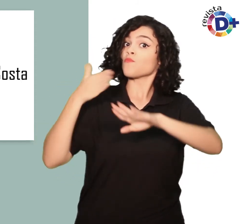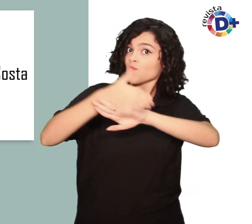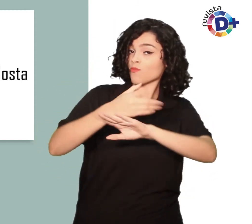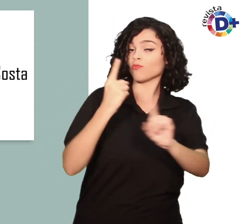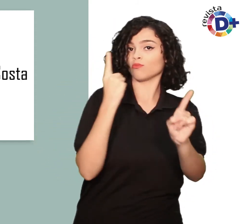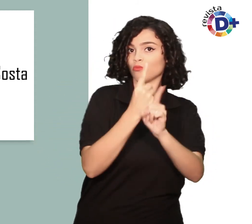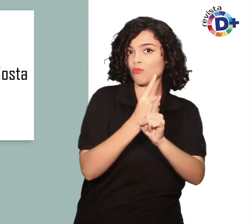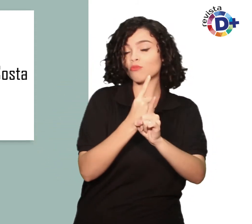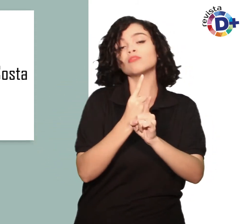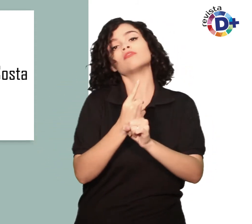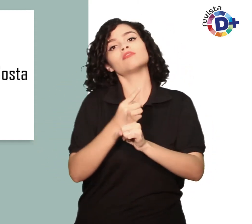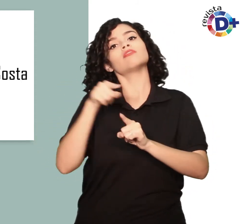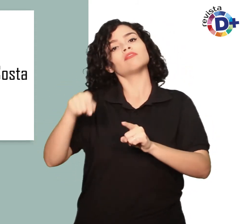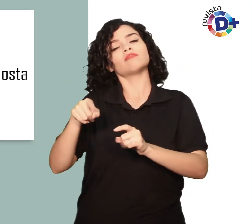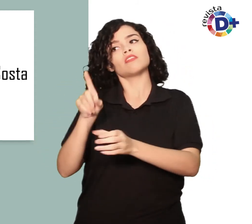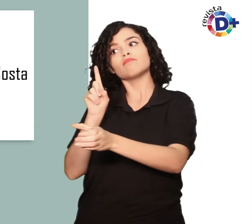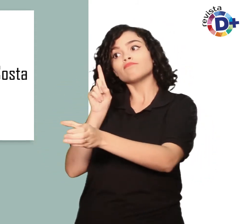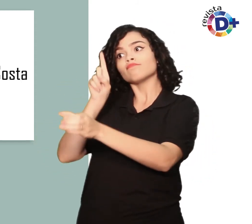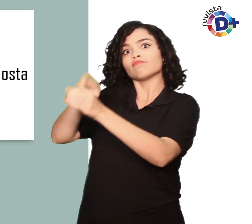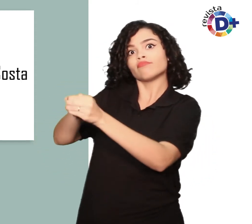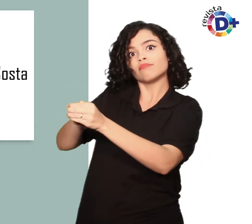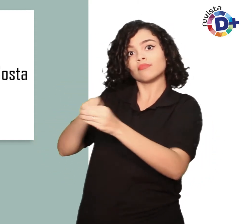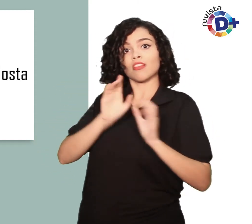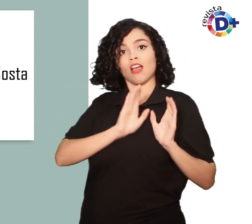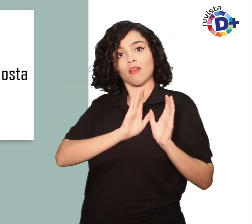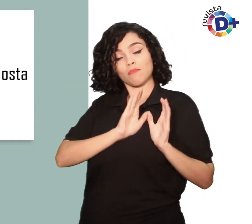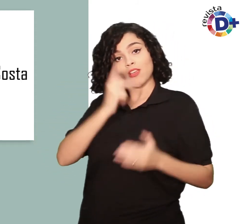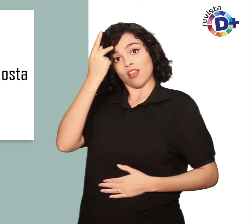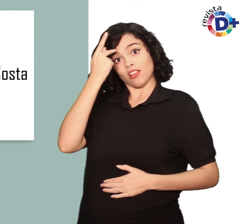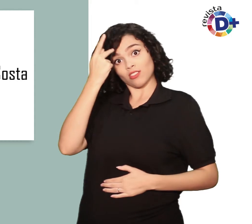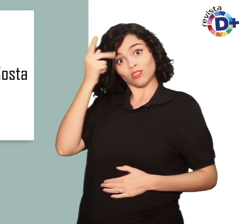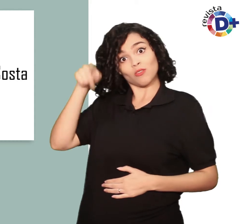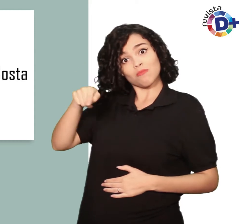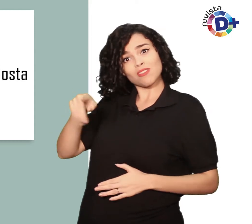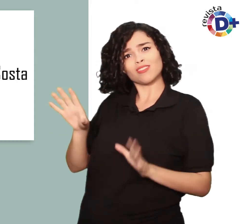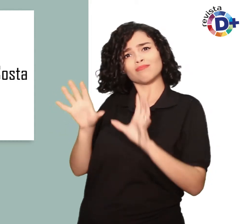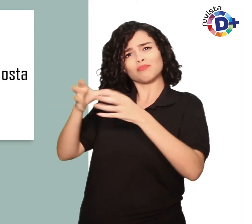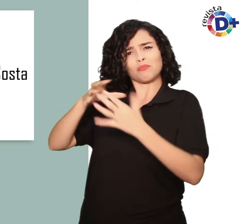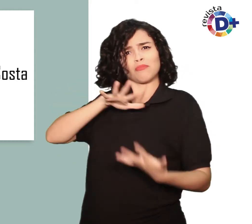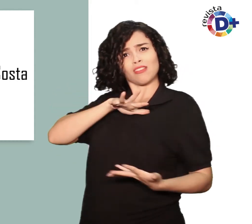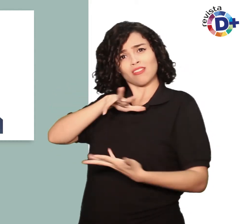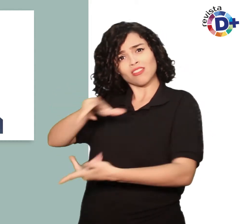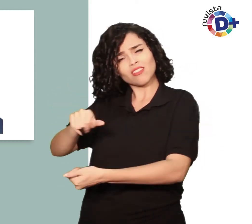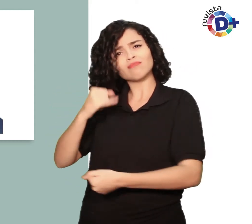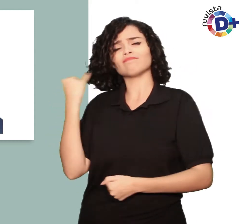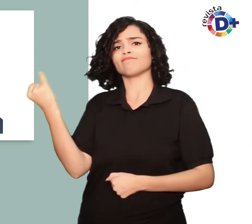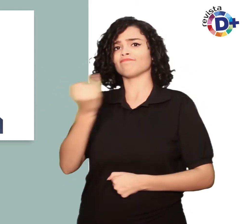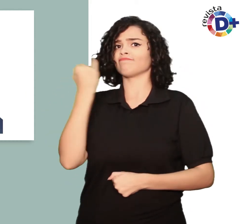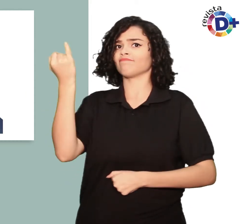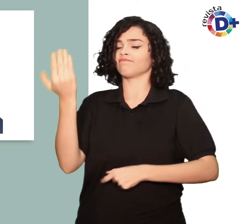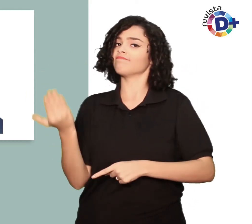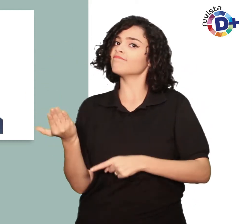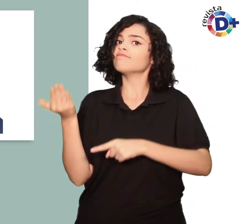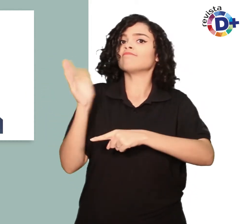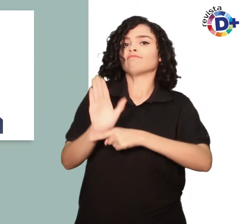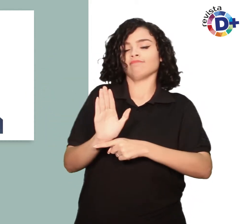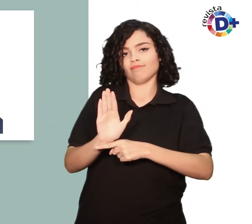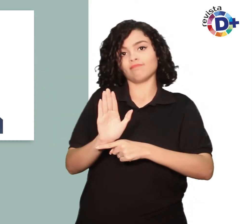a afiliação da APAE São Paulo a essa rede internacional irá contribuir